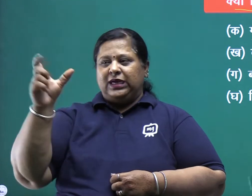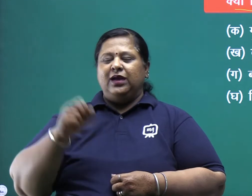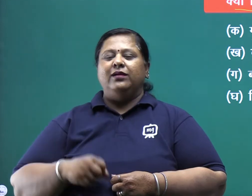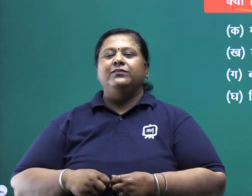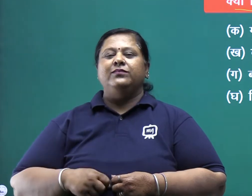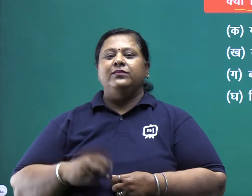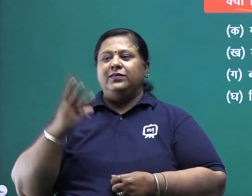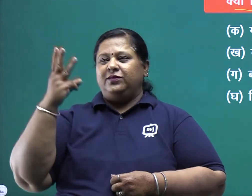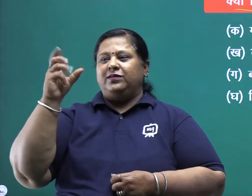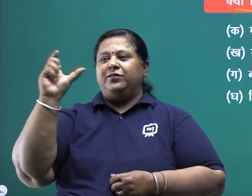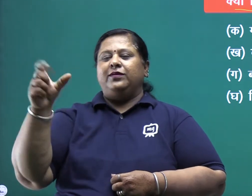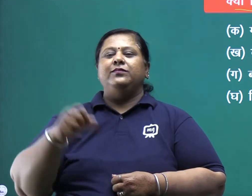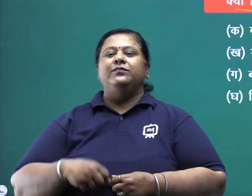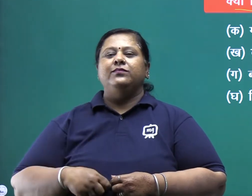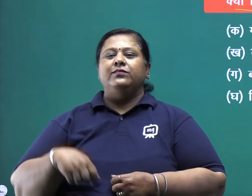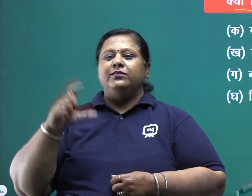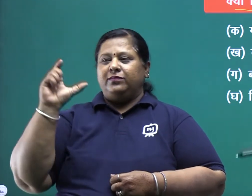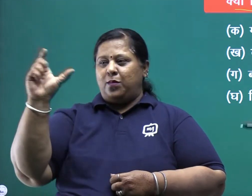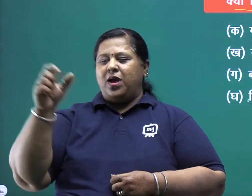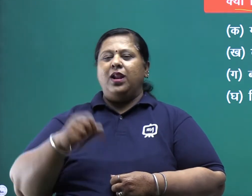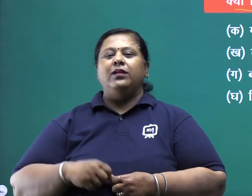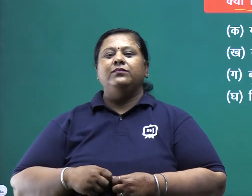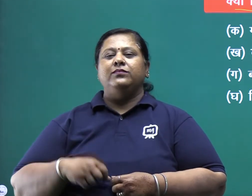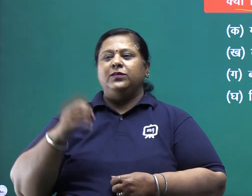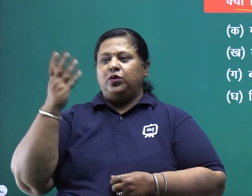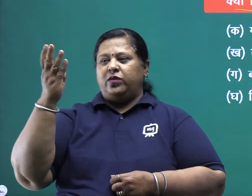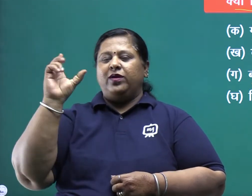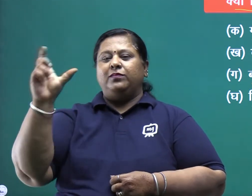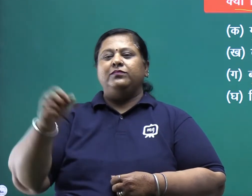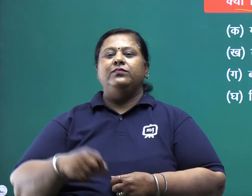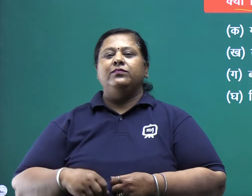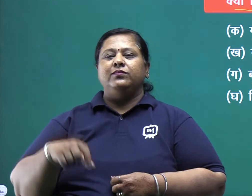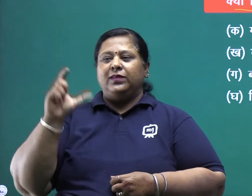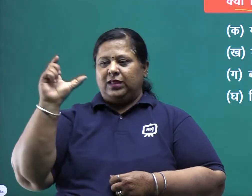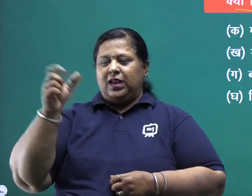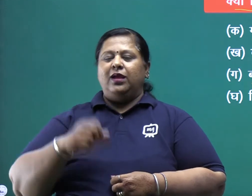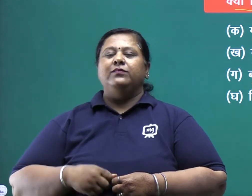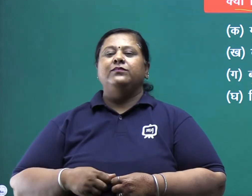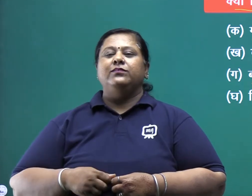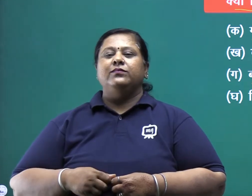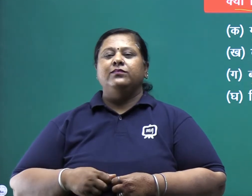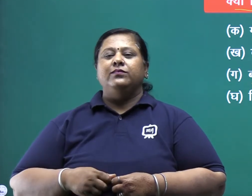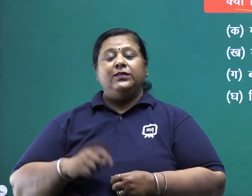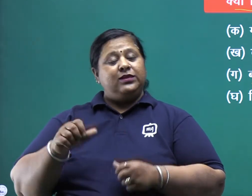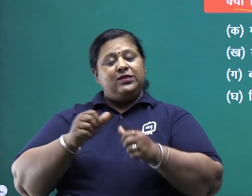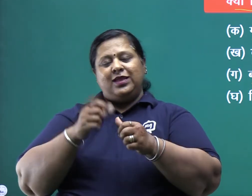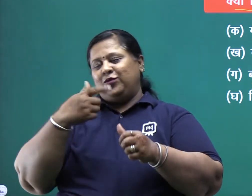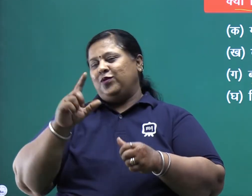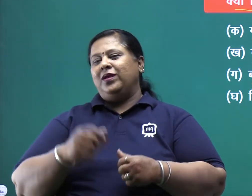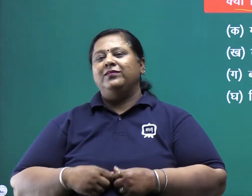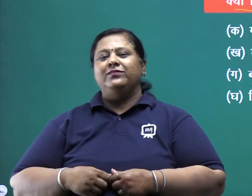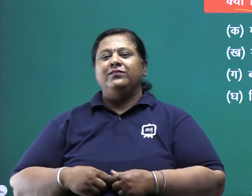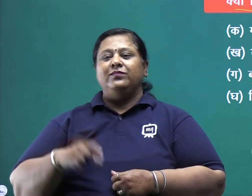कीड़ा, तीसरा विकल्प बाल या चौथा विकल्प तिनका। तो हमारा सही उत्तर